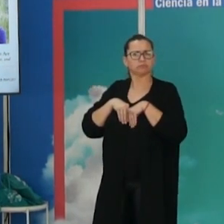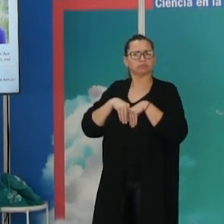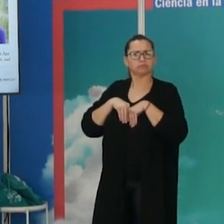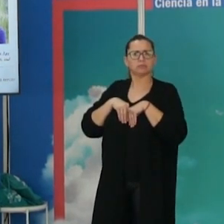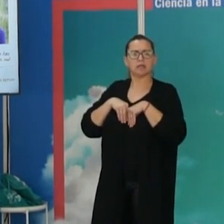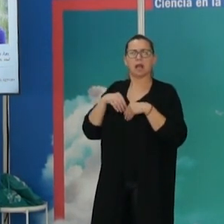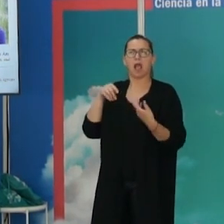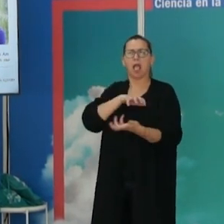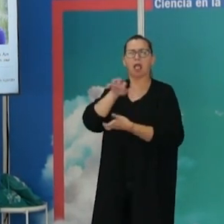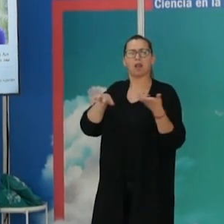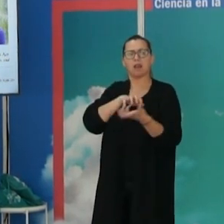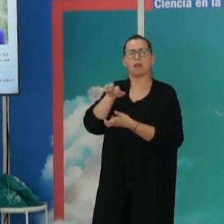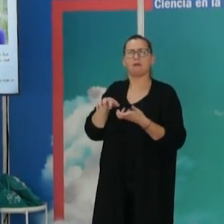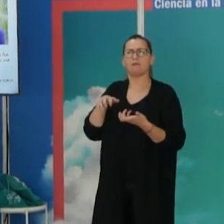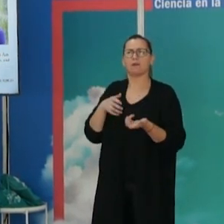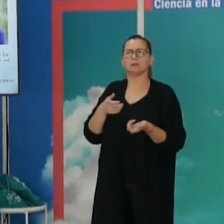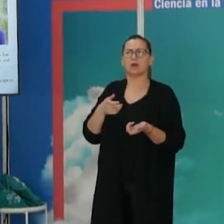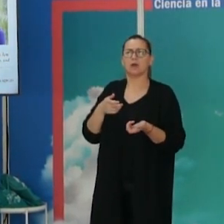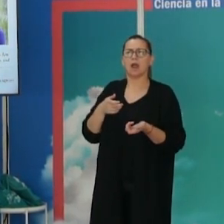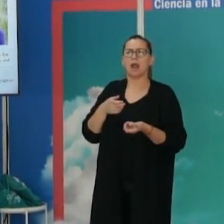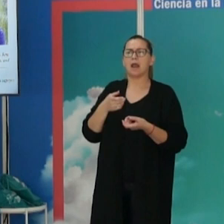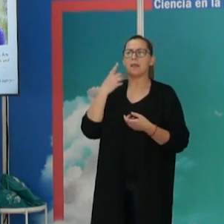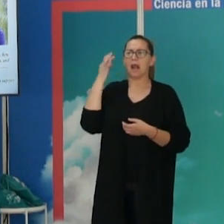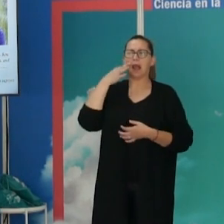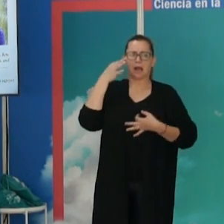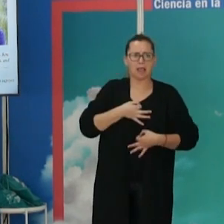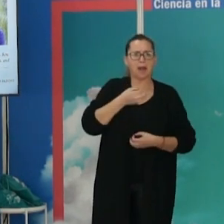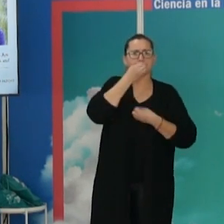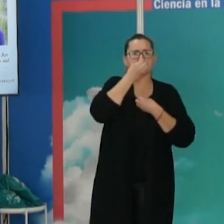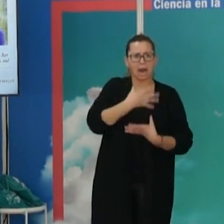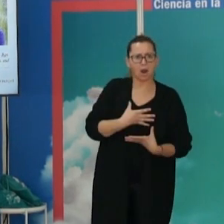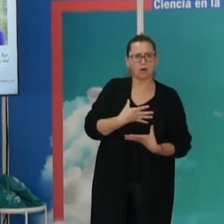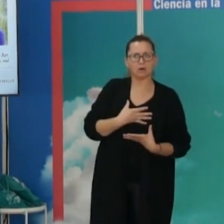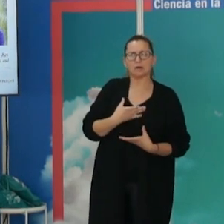hechos eran más fáciles de resolver que las disputas sobre valores.